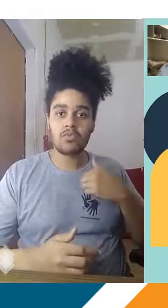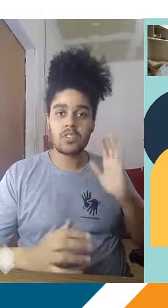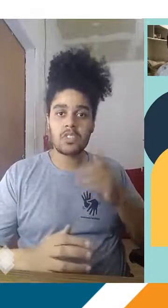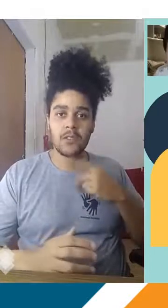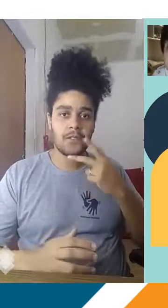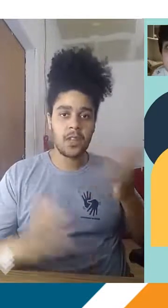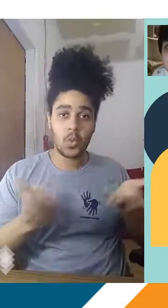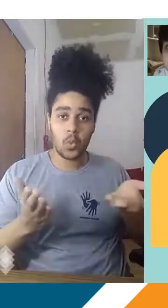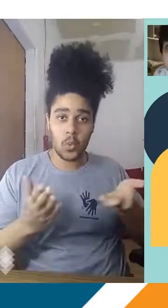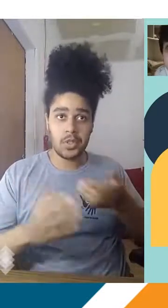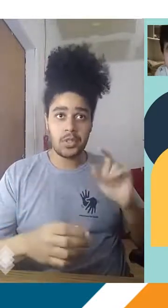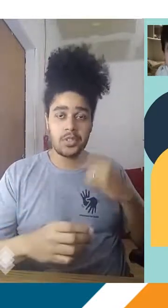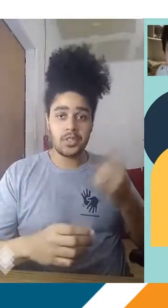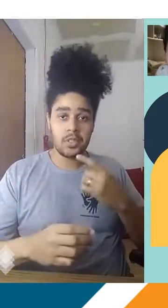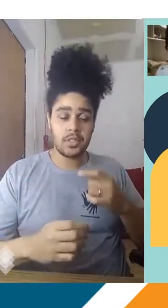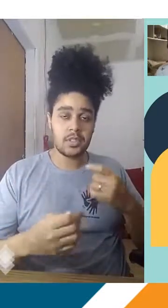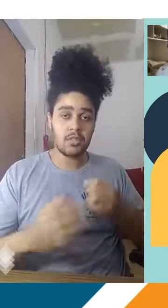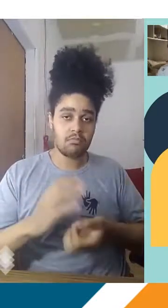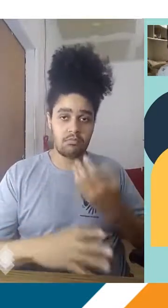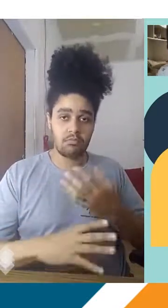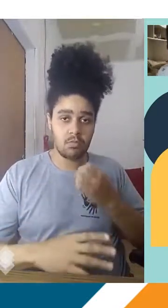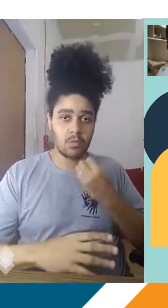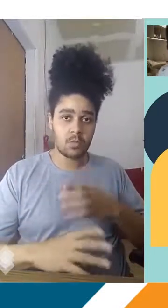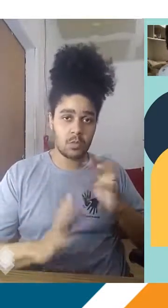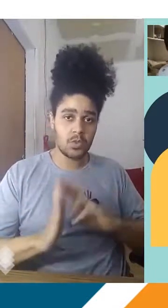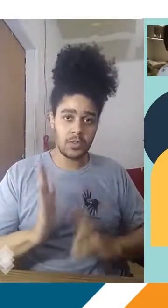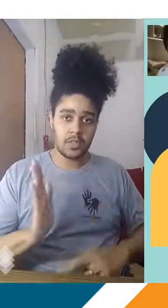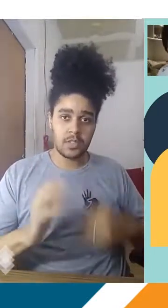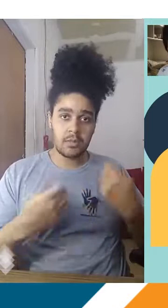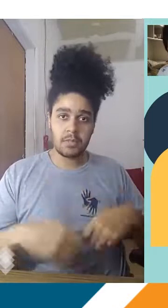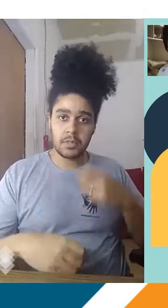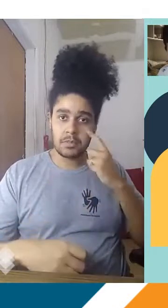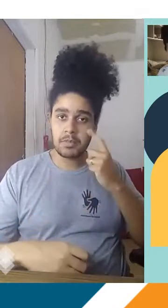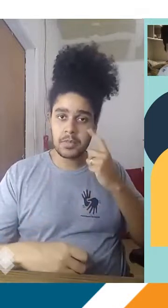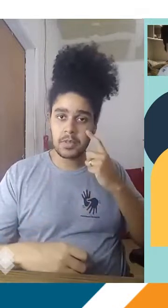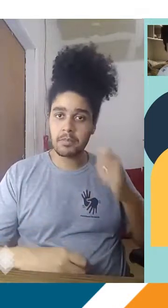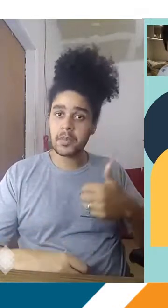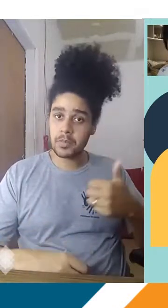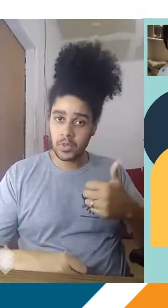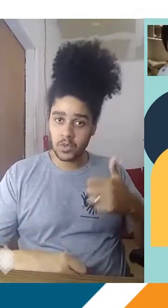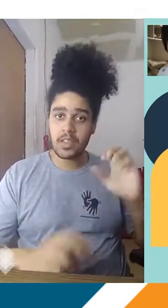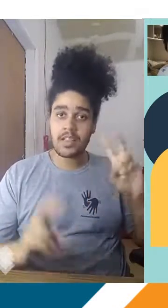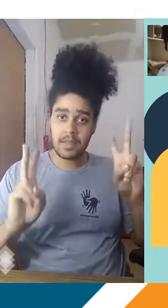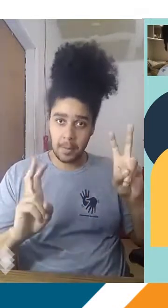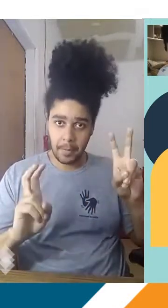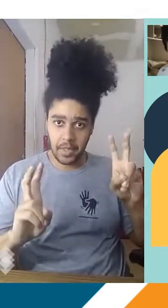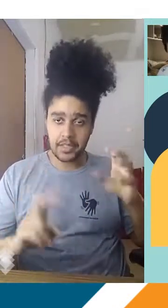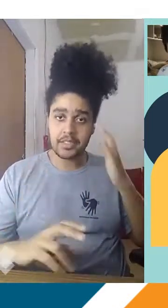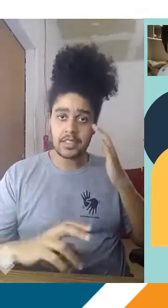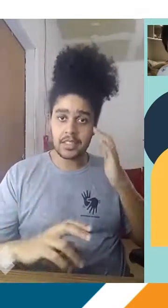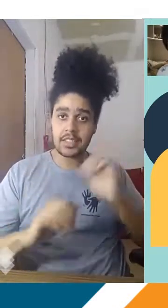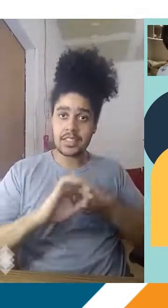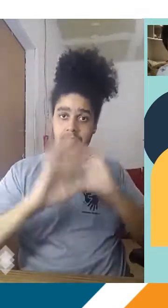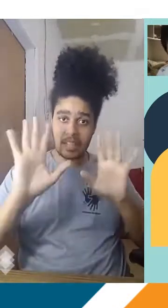apenas repassando o que foi dito hoje na aula, a gente, para poder construir uma boa redação modelo, precisa levar em conta, primeiro, o